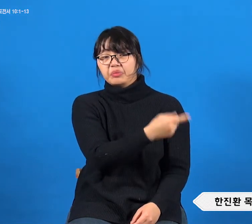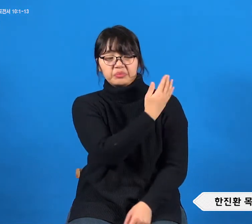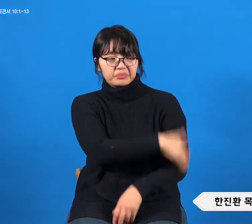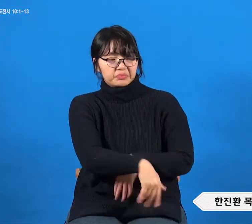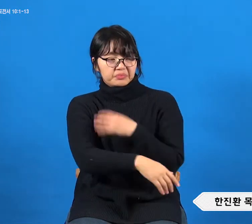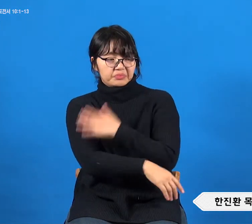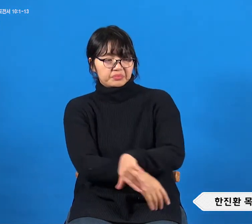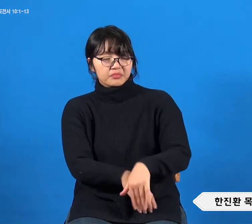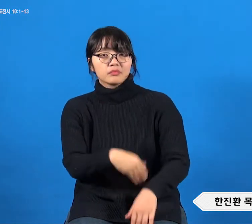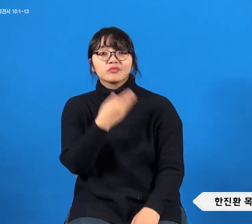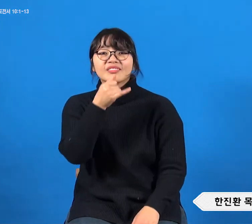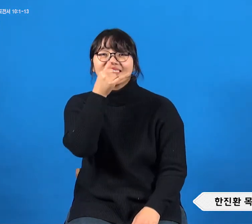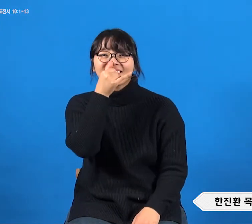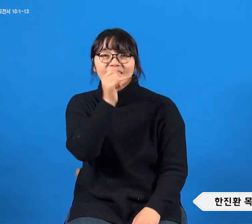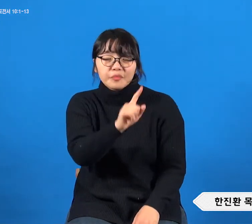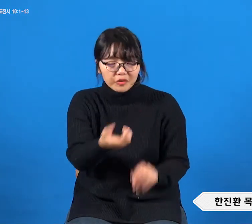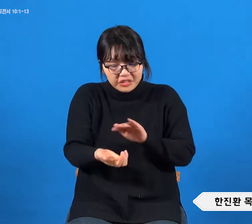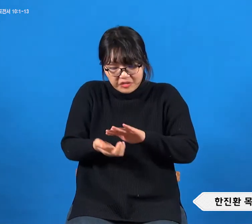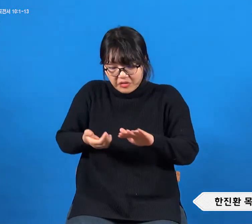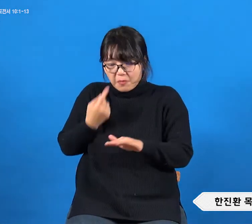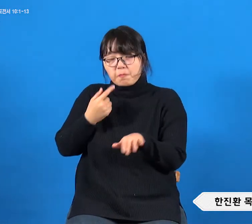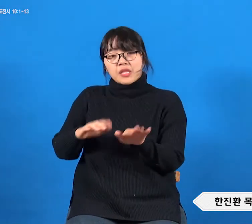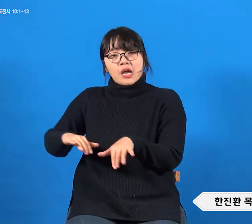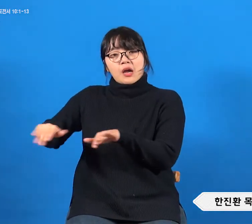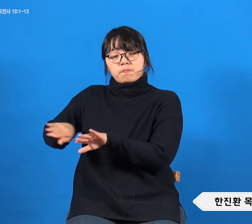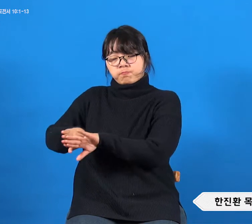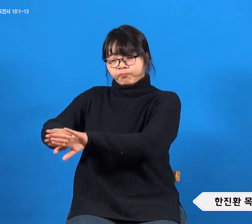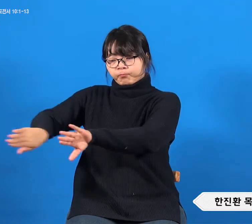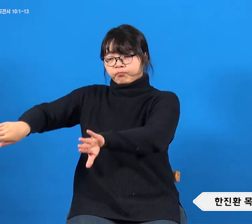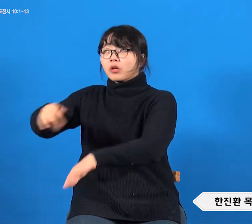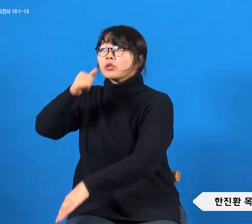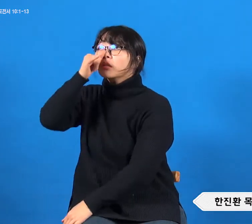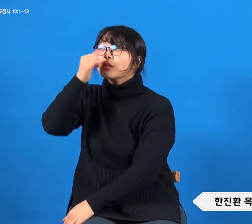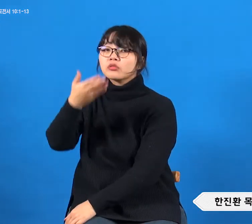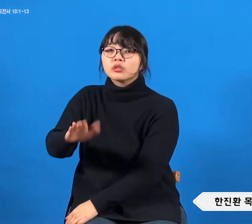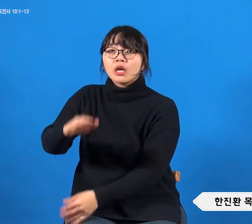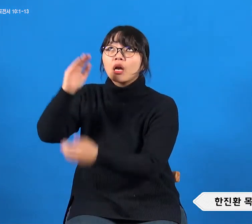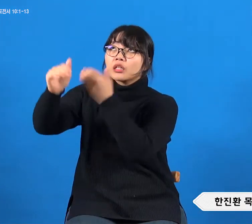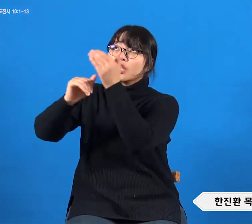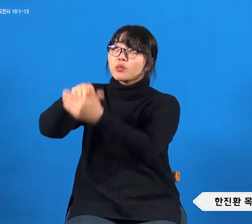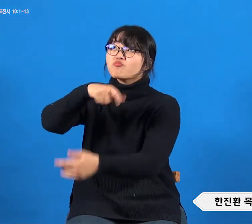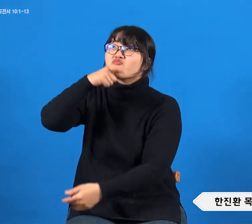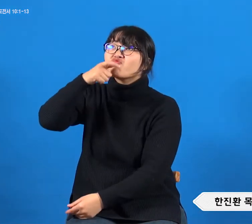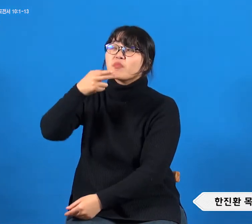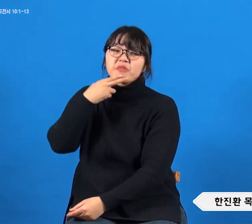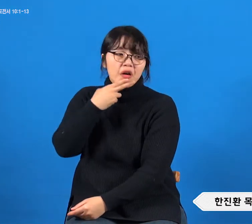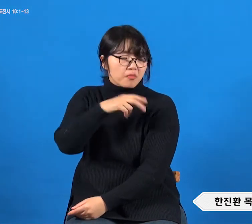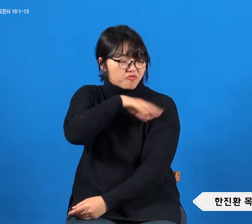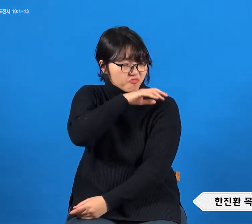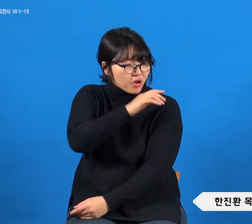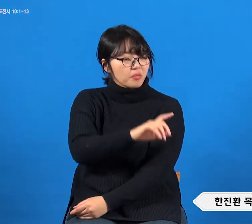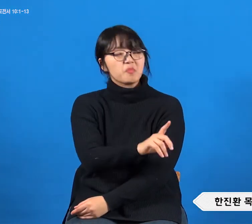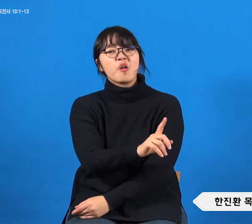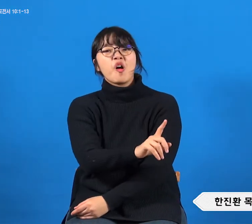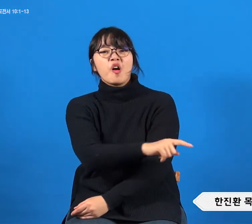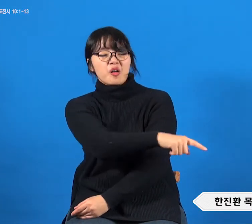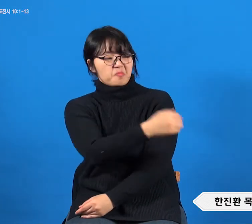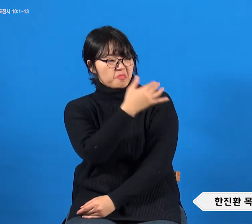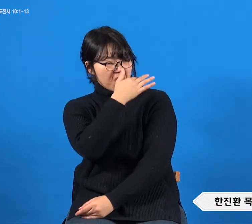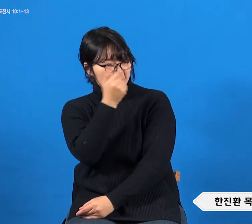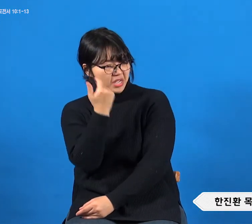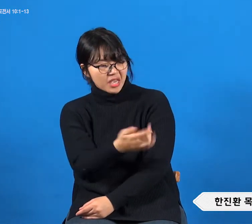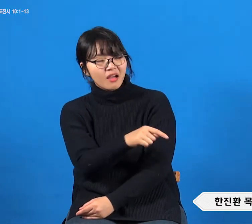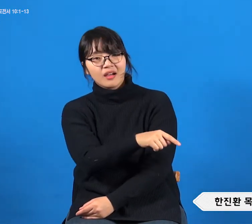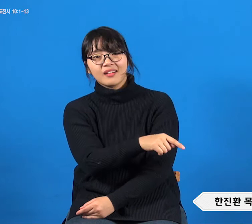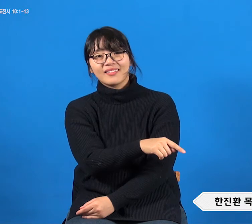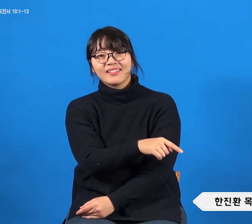방금 홍해가 쪼개지는 그런 기적을 봐놓고 마실 물을 안 준다고 하나님께 불평을 하다니 참 한심한